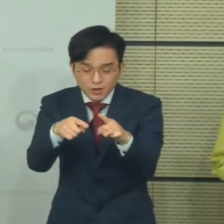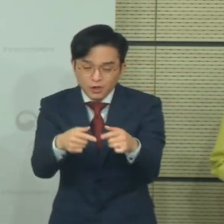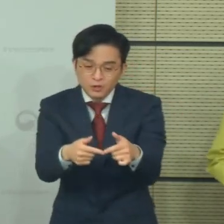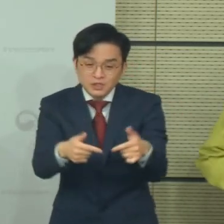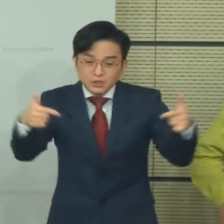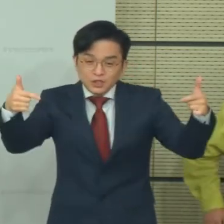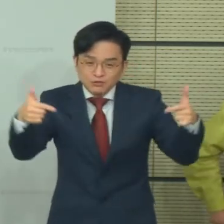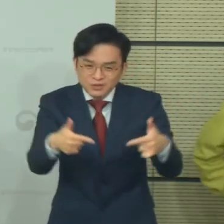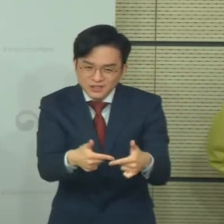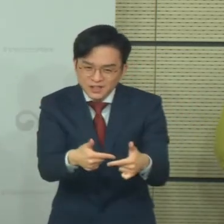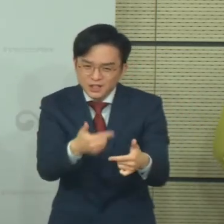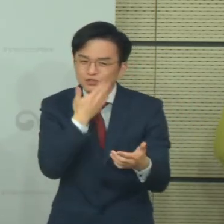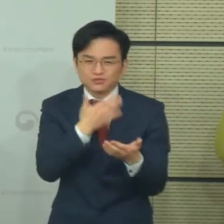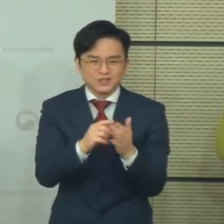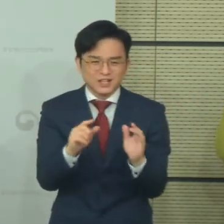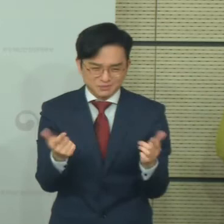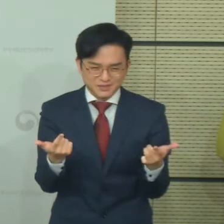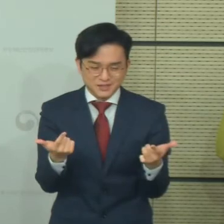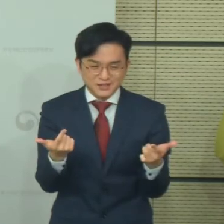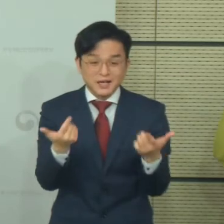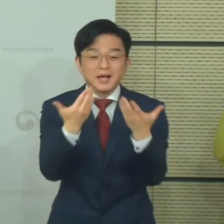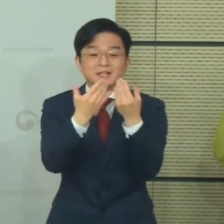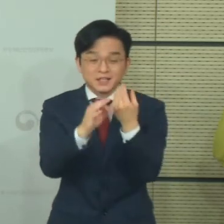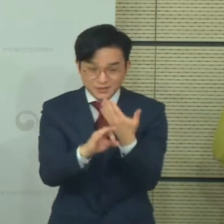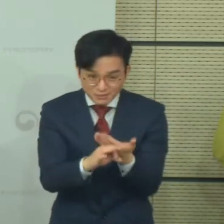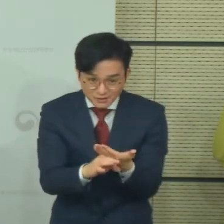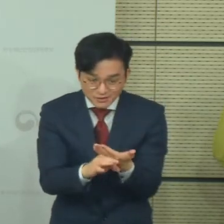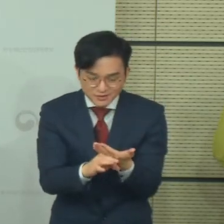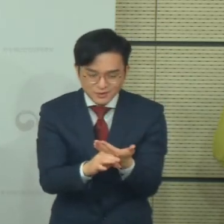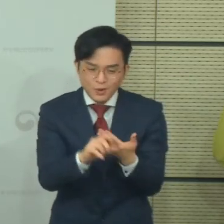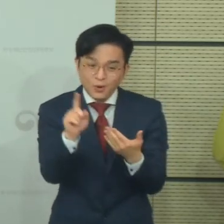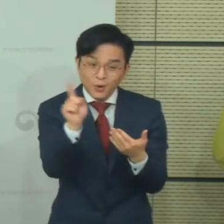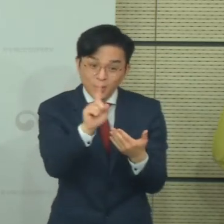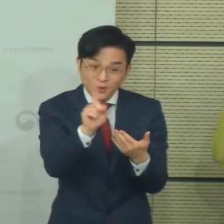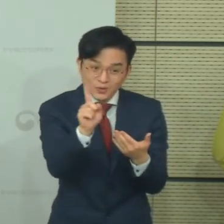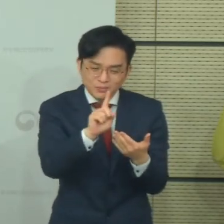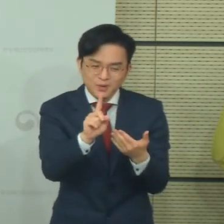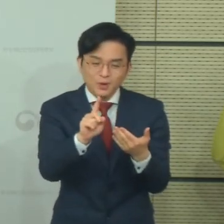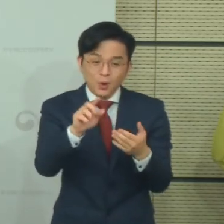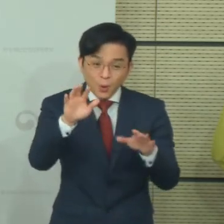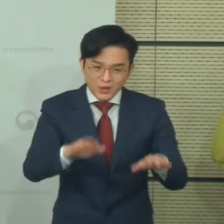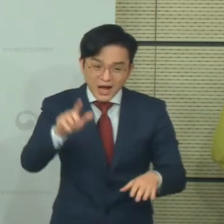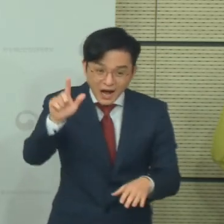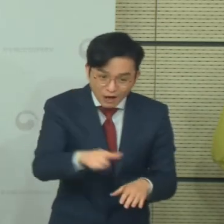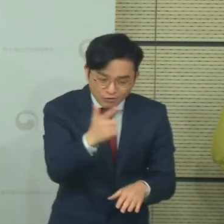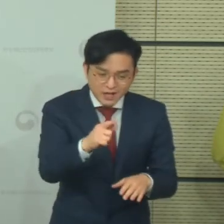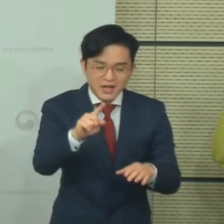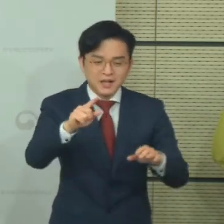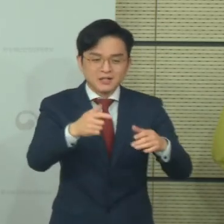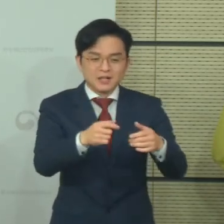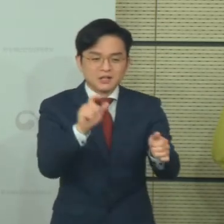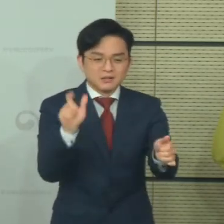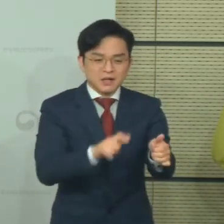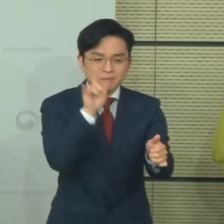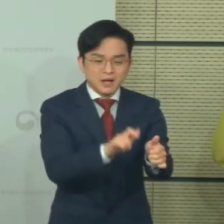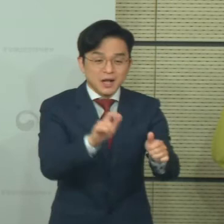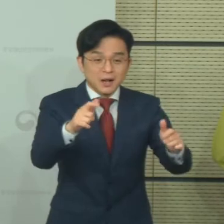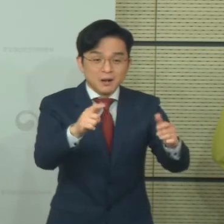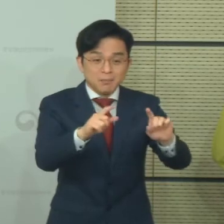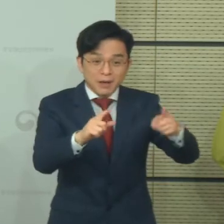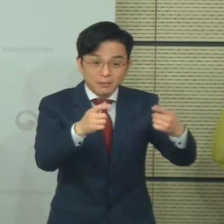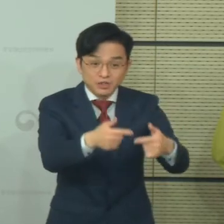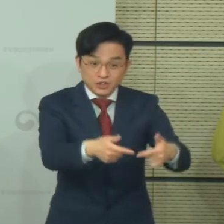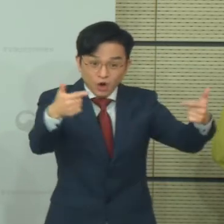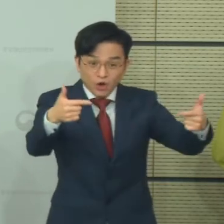들면 100명의 환자가 발생했다 하더라도 한 시설에서 발생한 거면 그거는 한 개의 감염 규모입니다. 그런데